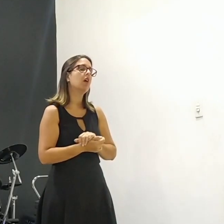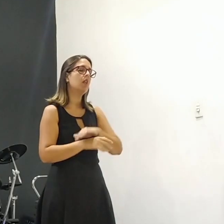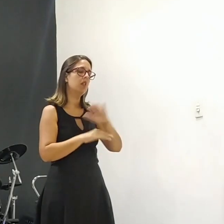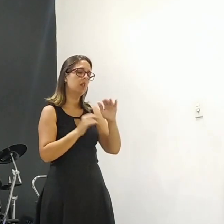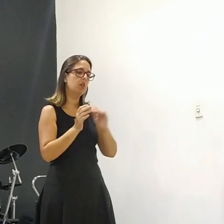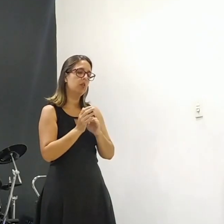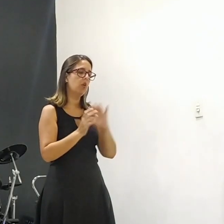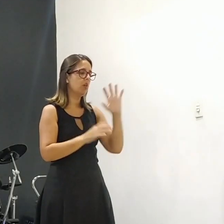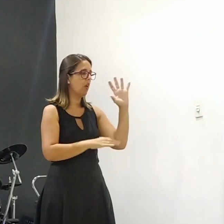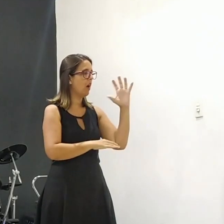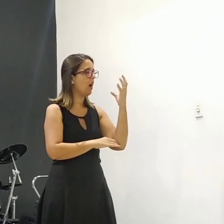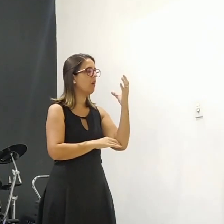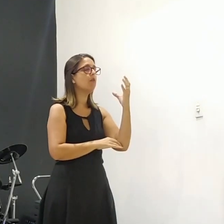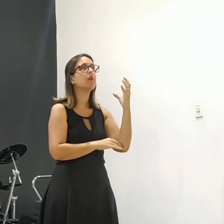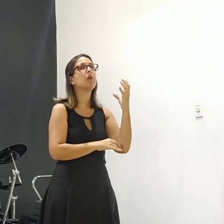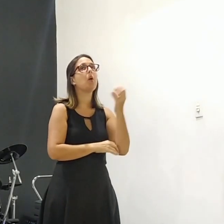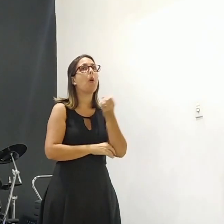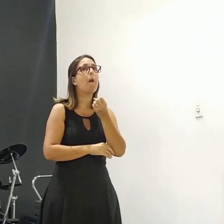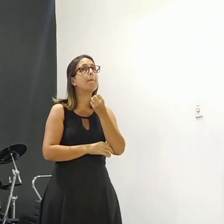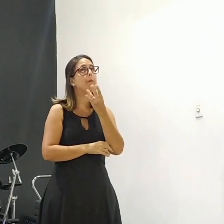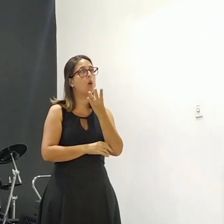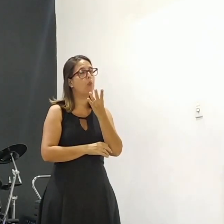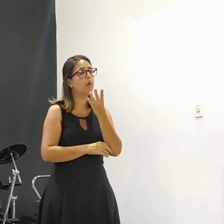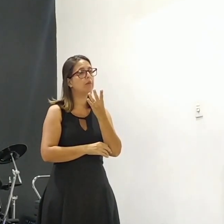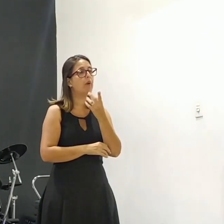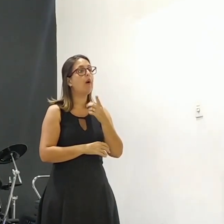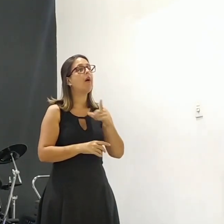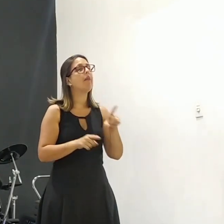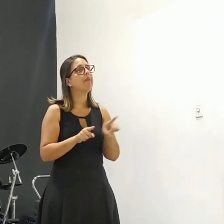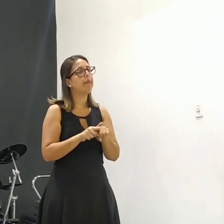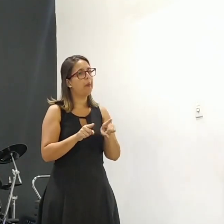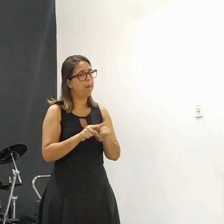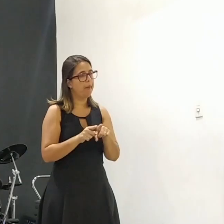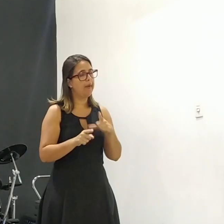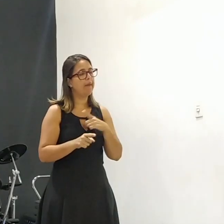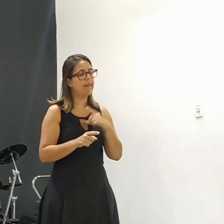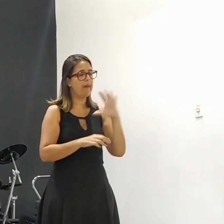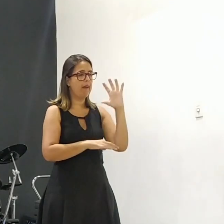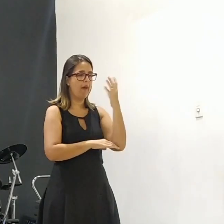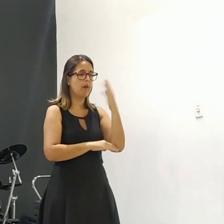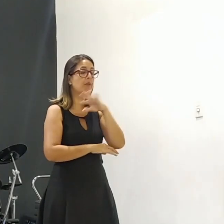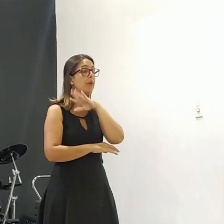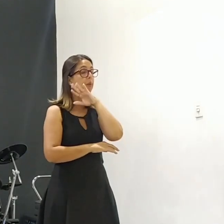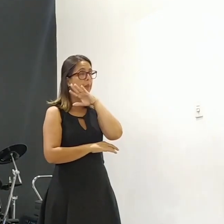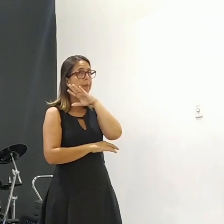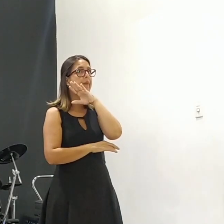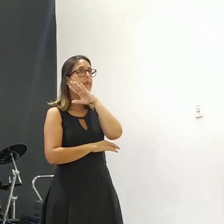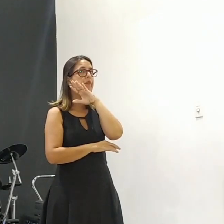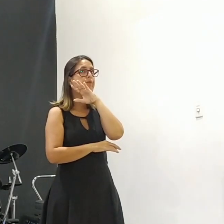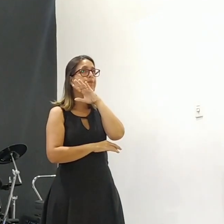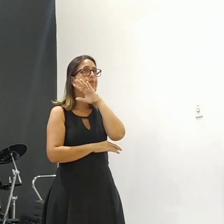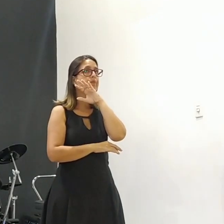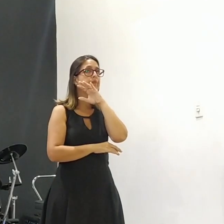boa, quer dizer que tem árvore ruim. Toda árvore boa produz bons